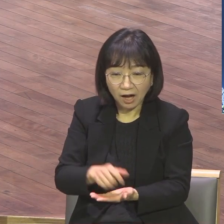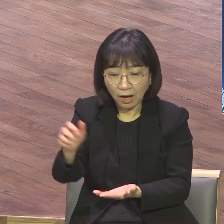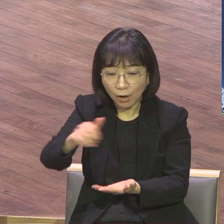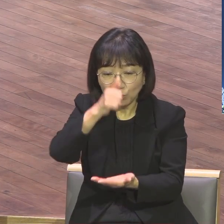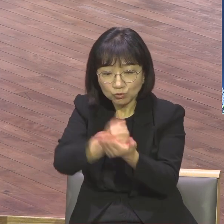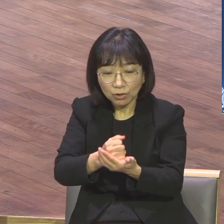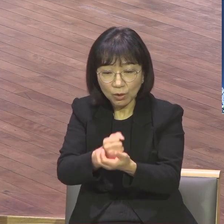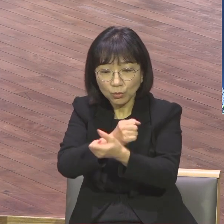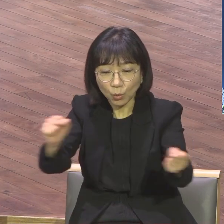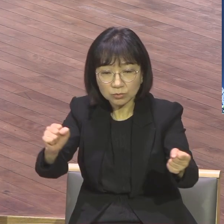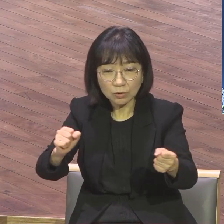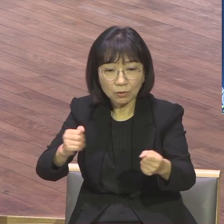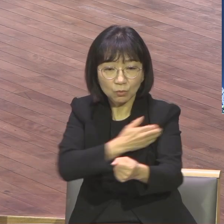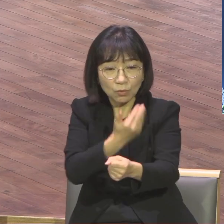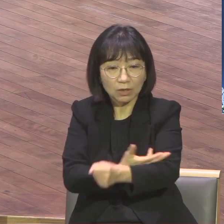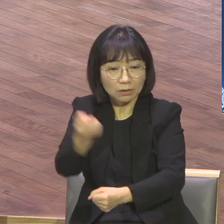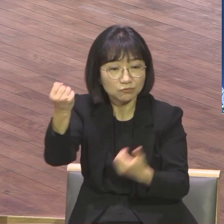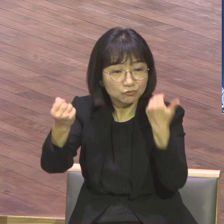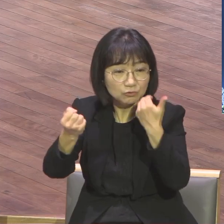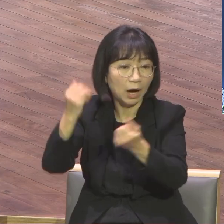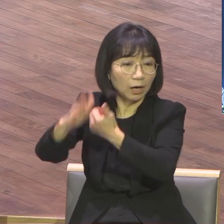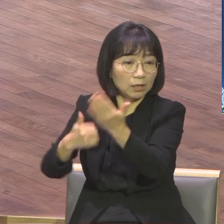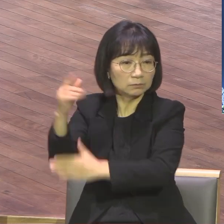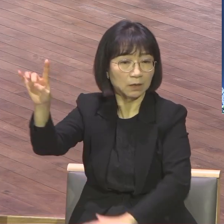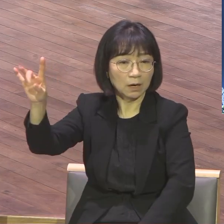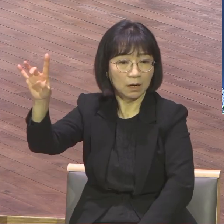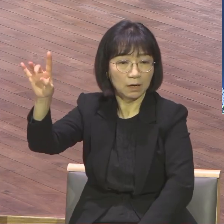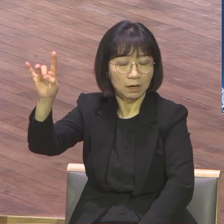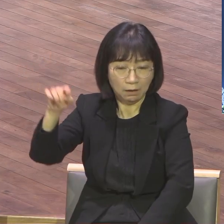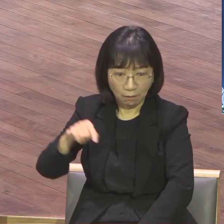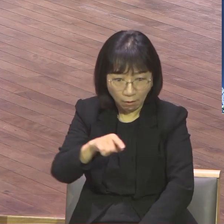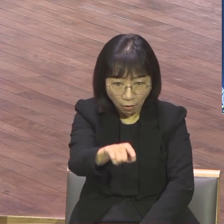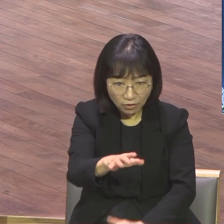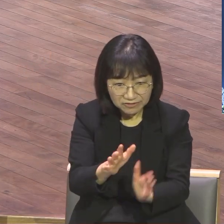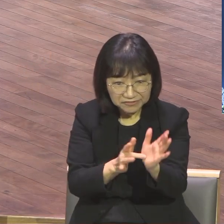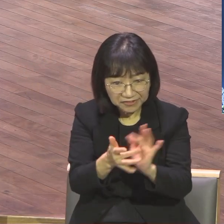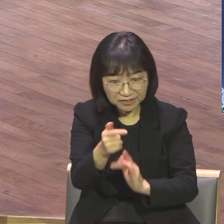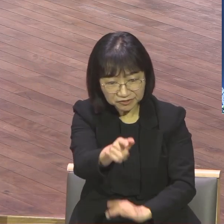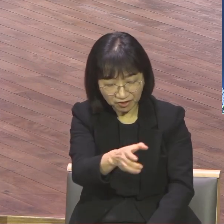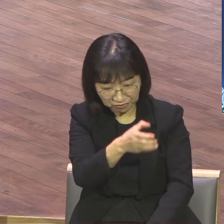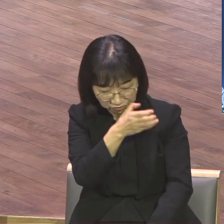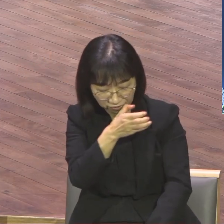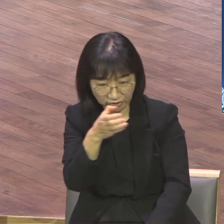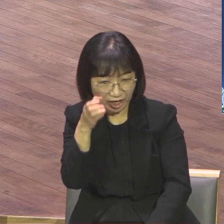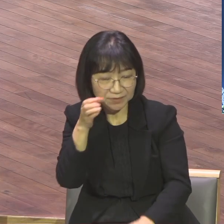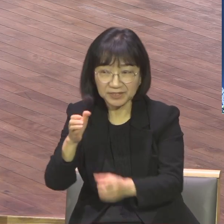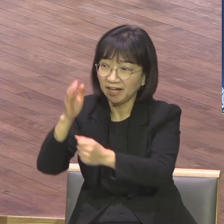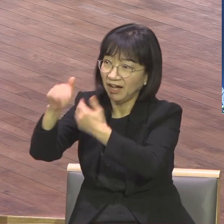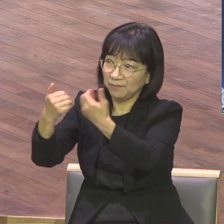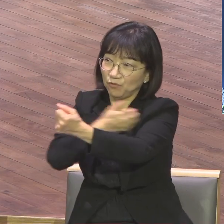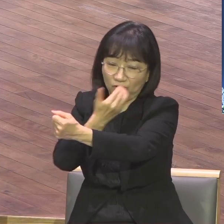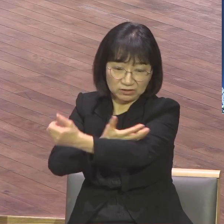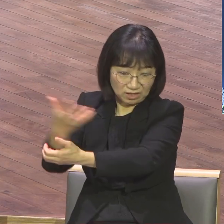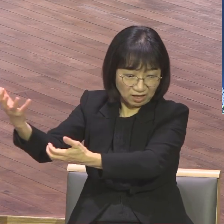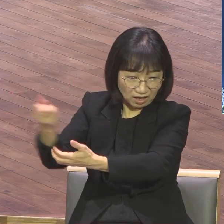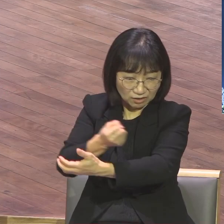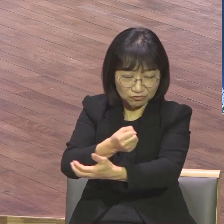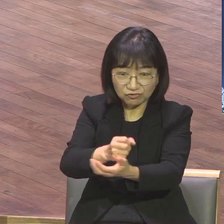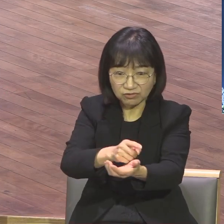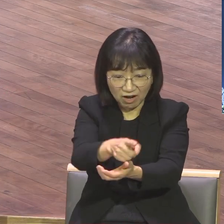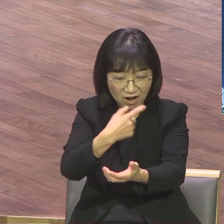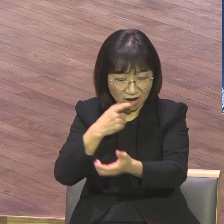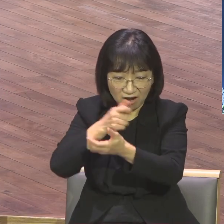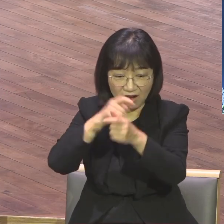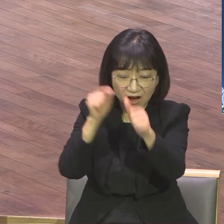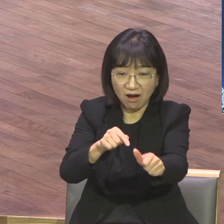문제는 하나님밖에 해결할 수가 없는데 어떻게 인간이 죄를 사해준다고 저러느냐. 이 신성